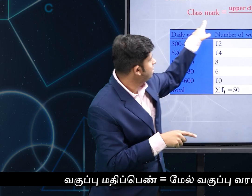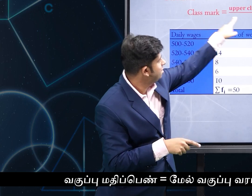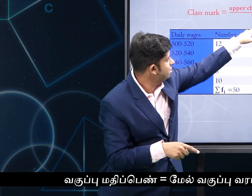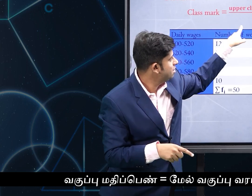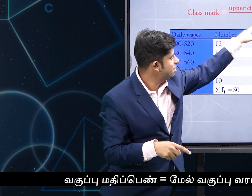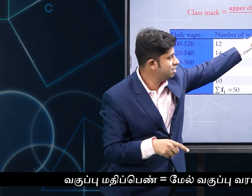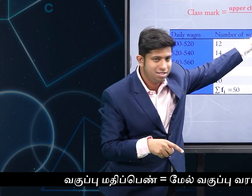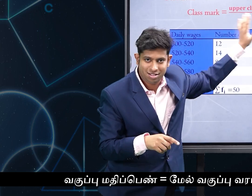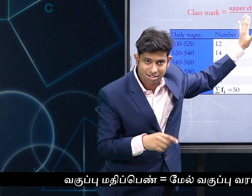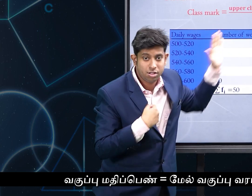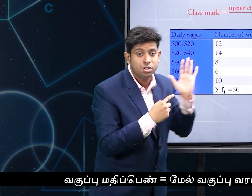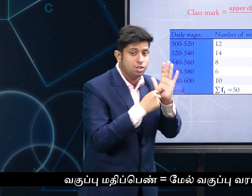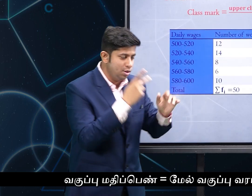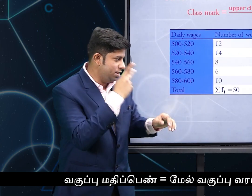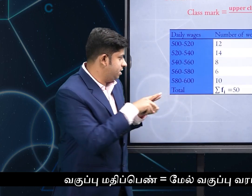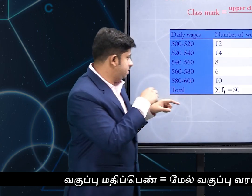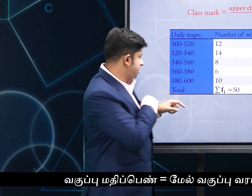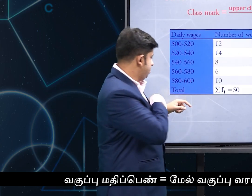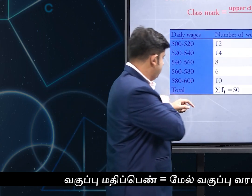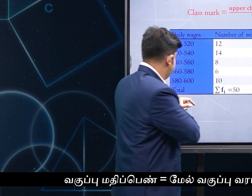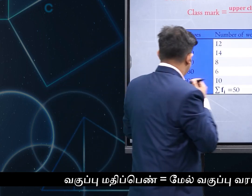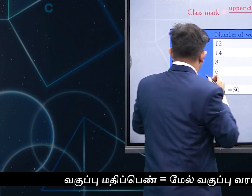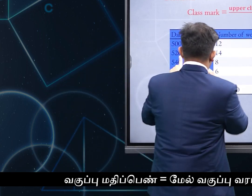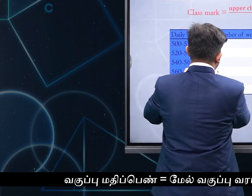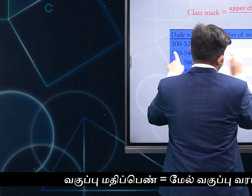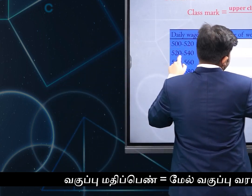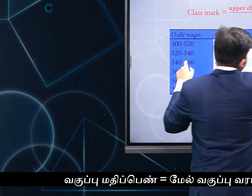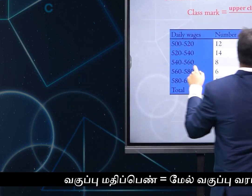வகுப்பு வரம்பு கூட்டல் கீழ் வகுப்பு வரம்பு by 2.